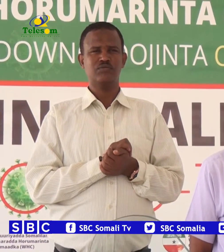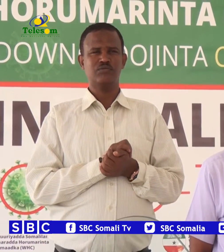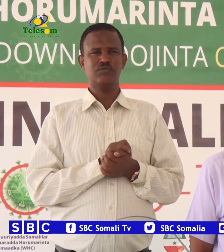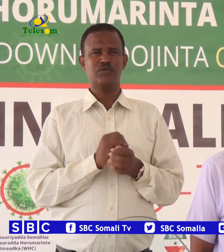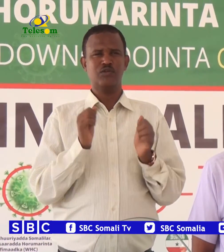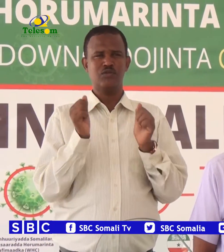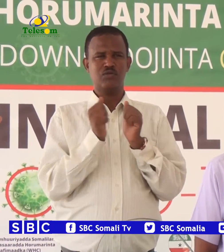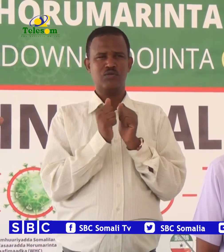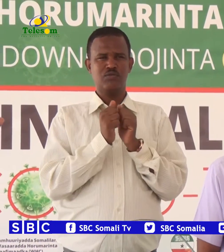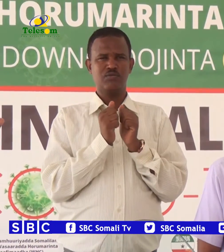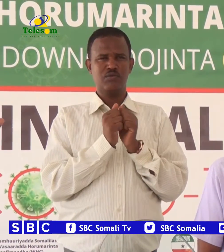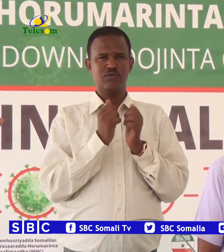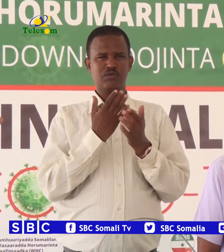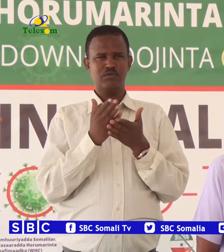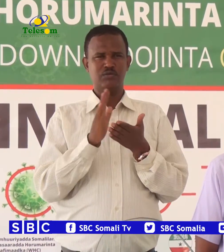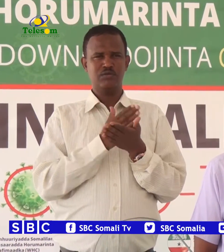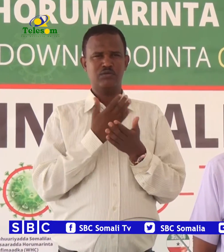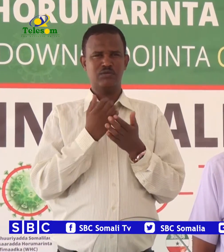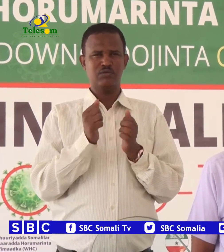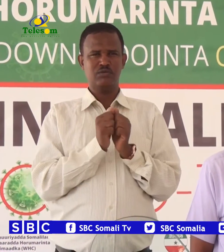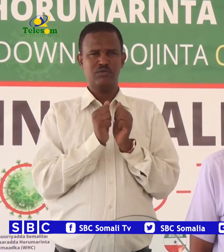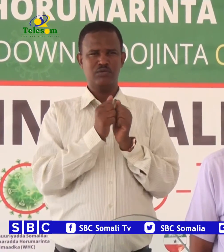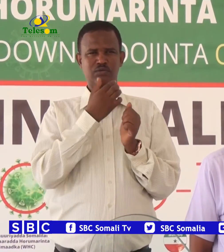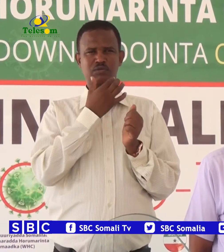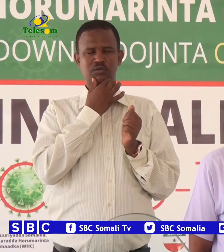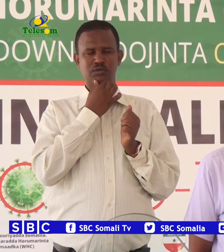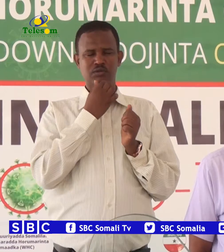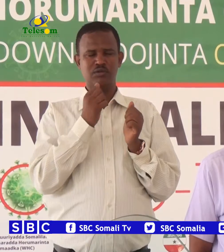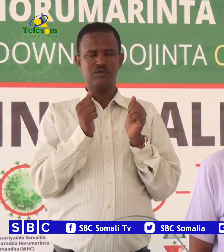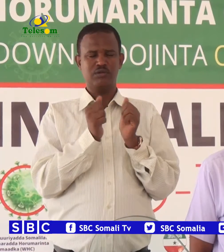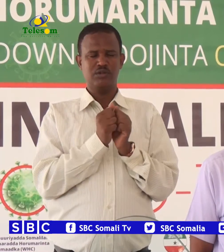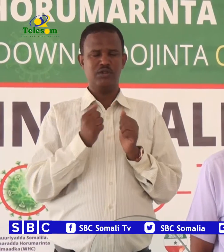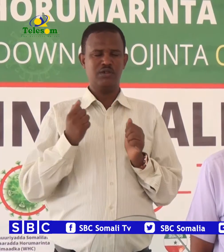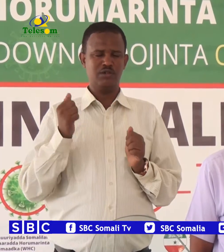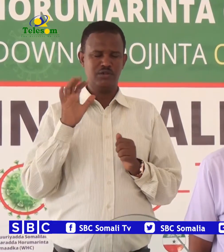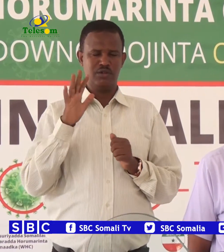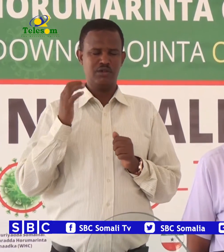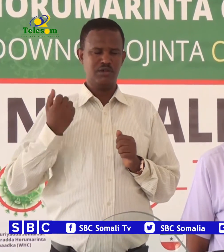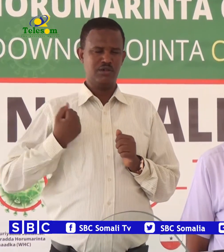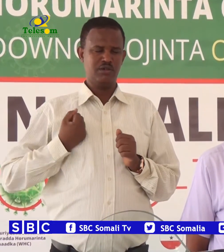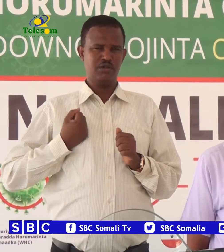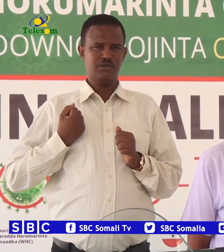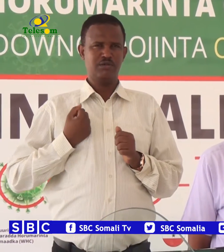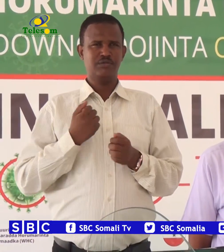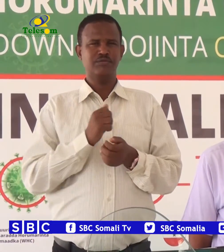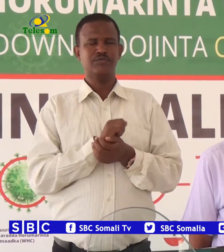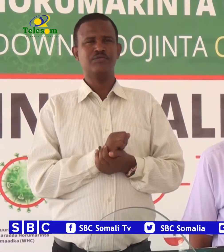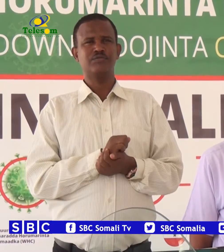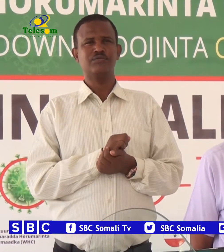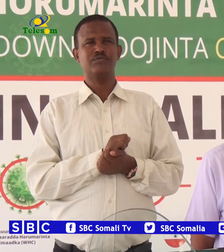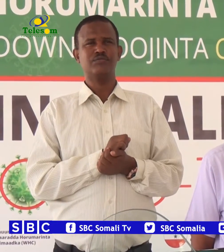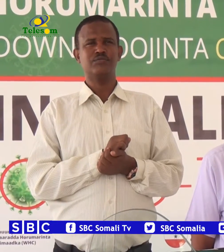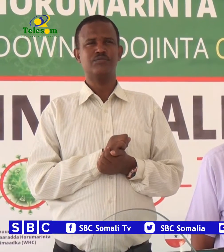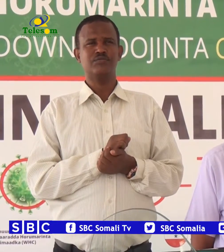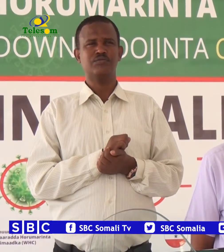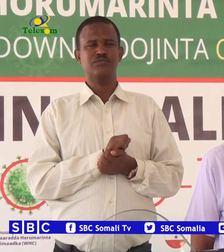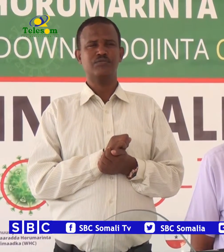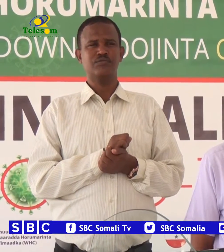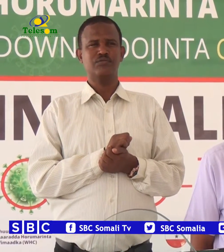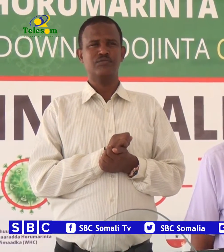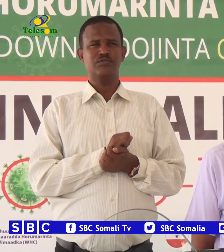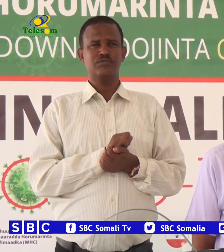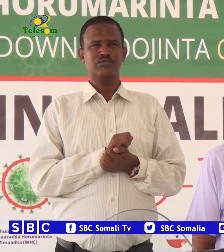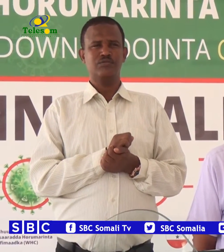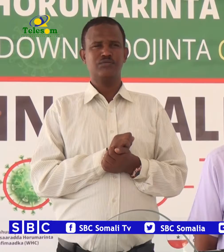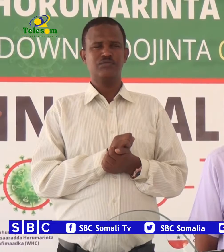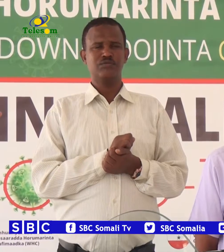lab 5 waa dhedi 10 waa rag 5 waa dumar